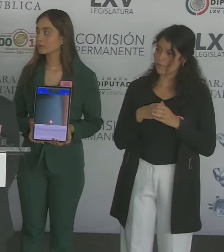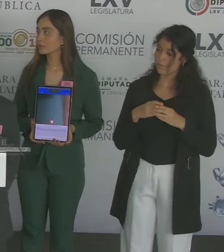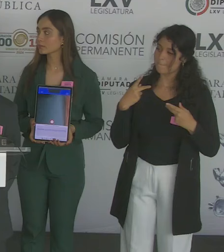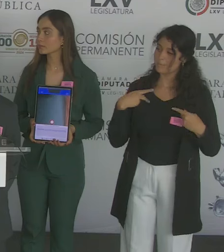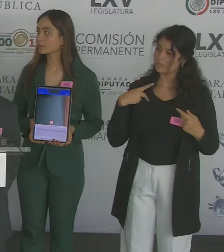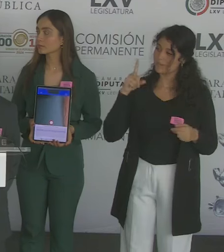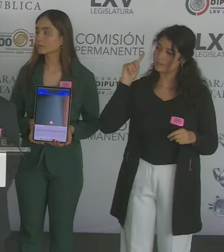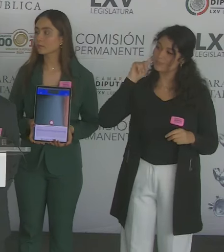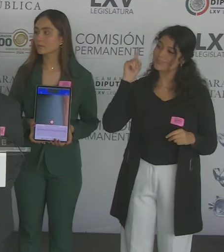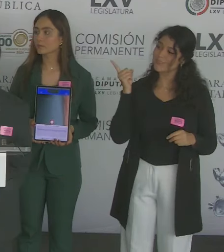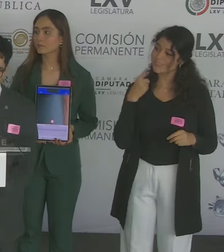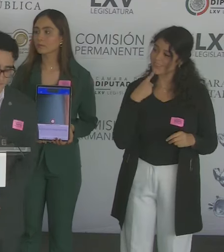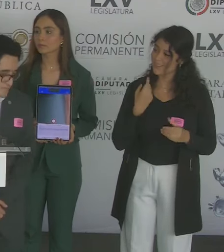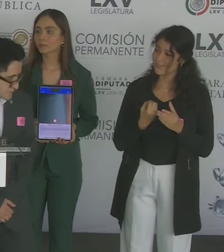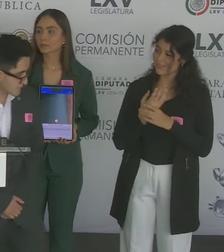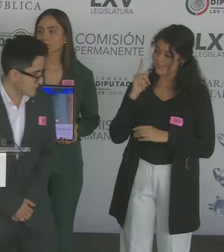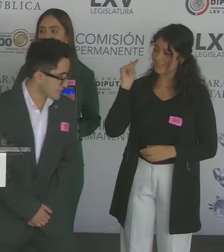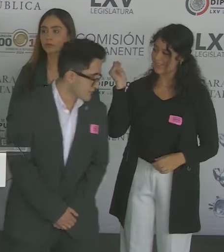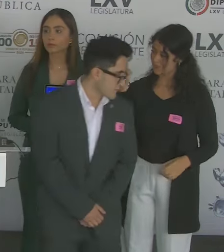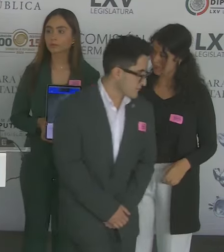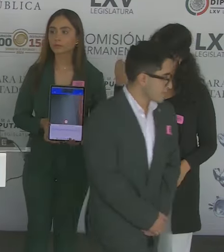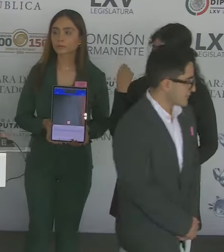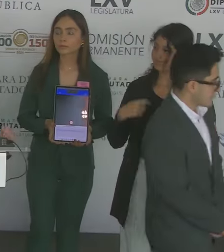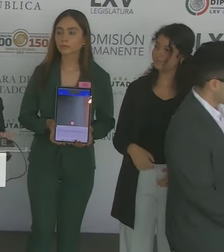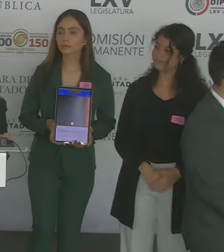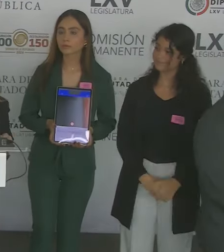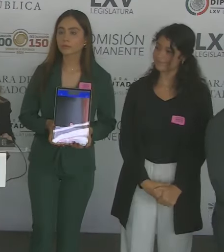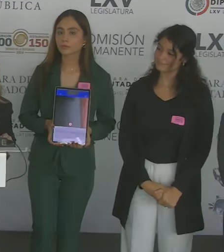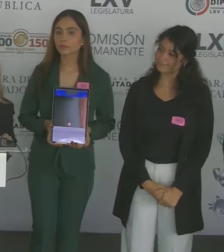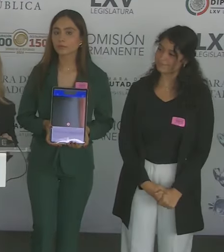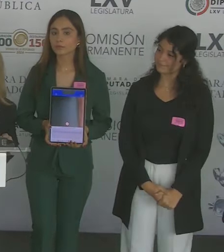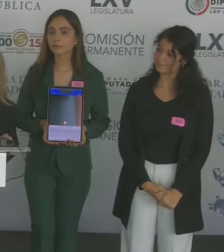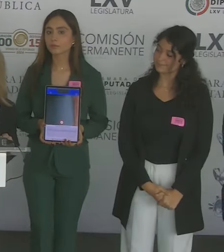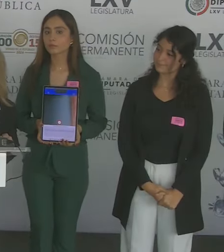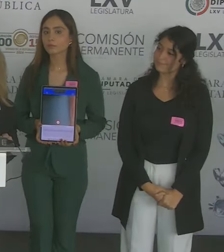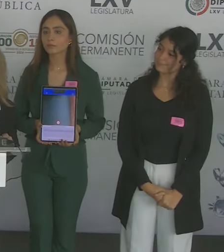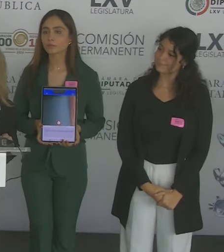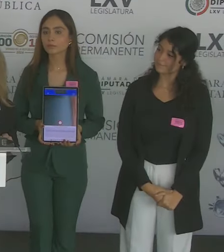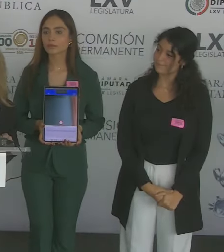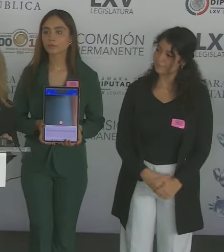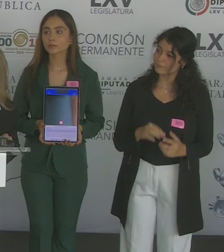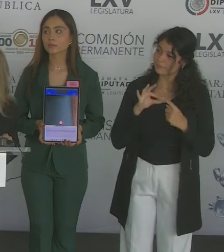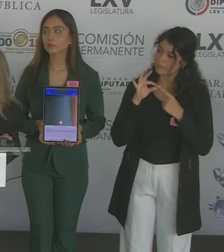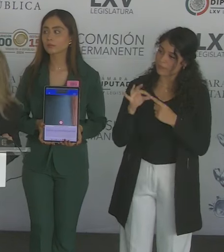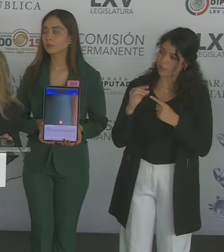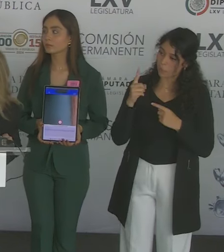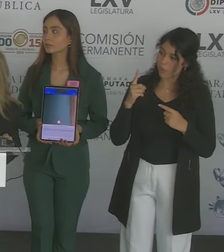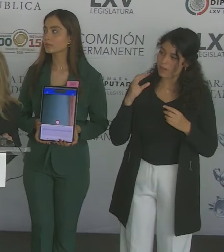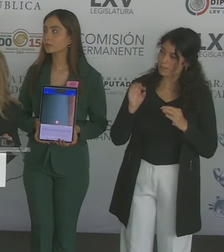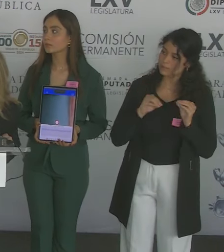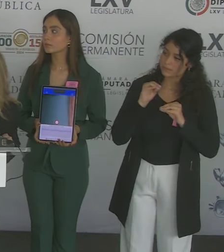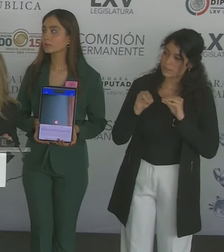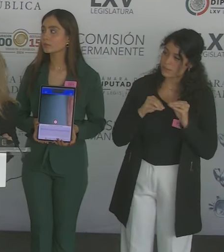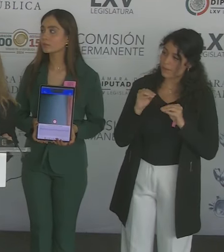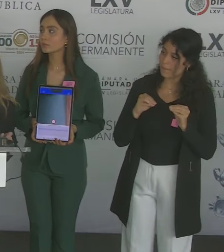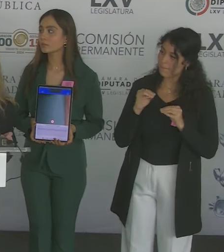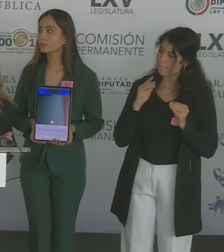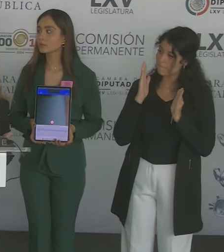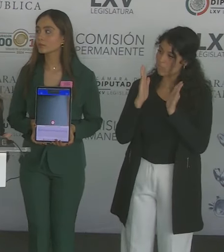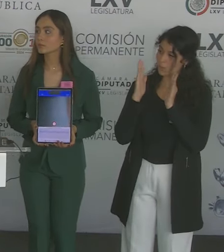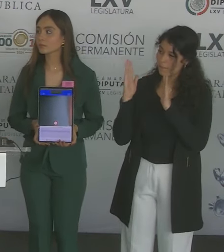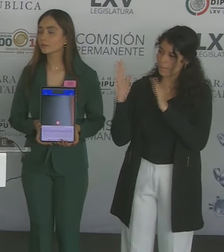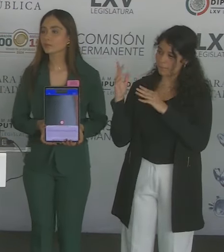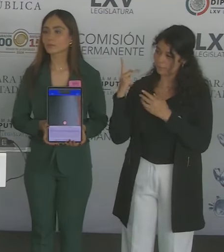aplicación de las nuevas tecnologías ahora También tenemos la presentación de uno de los que hizo el procedimiento el protocolo